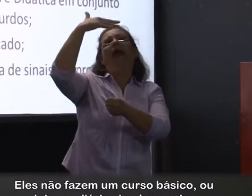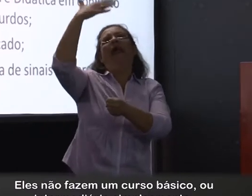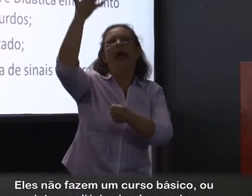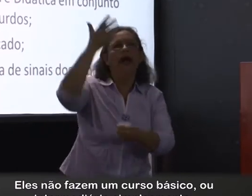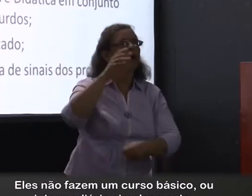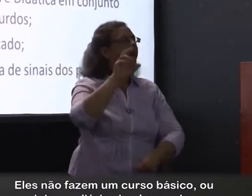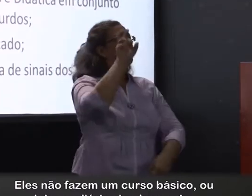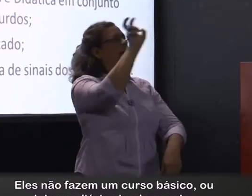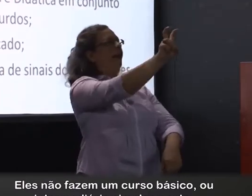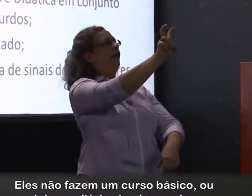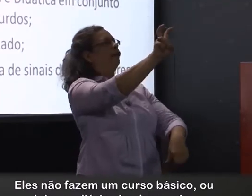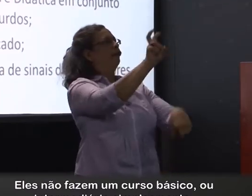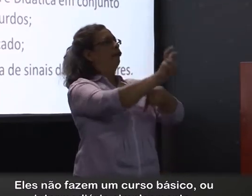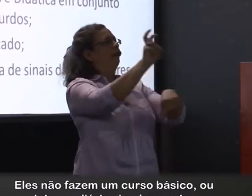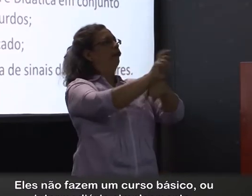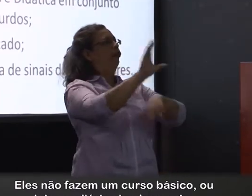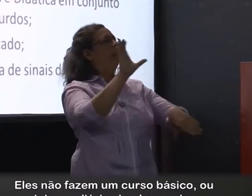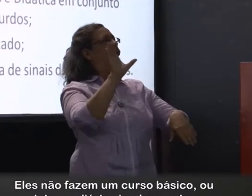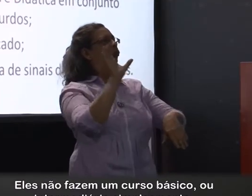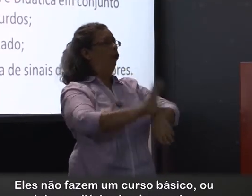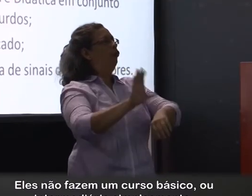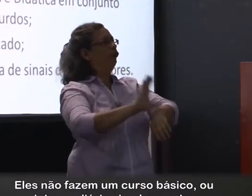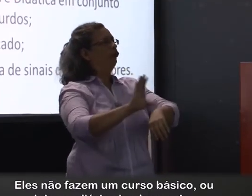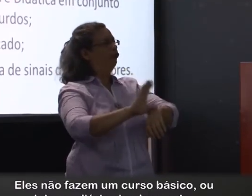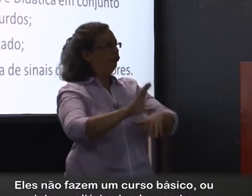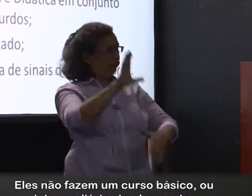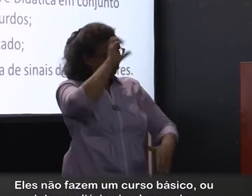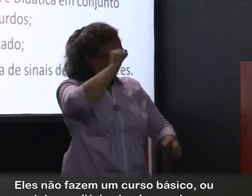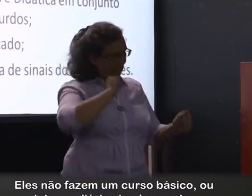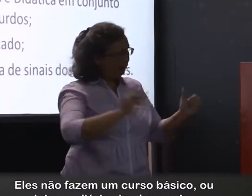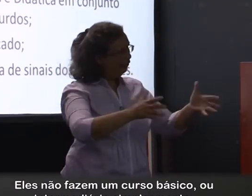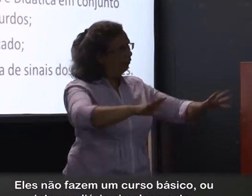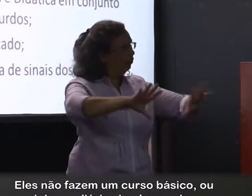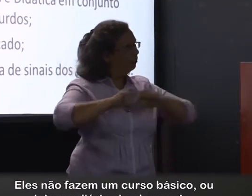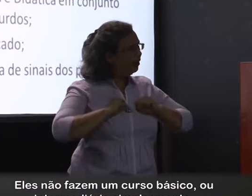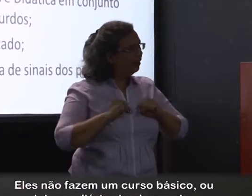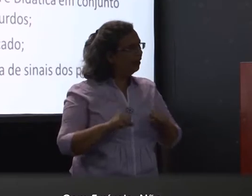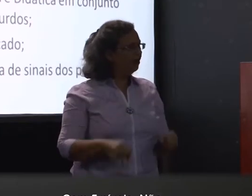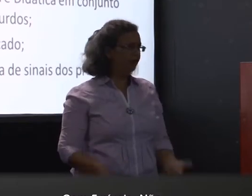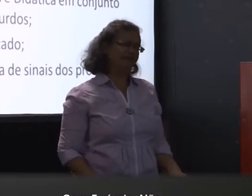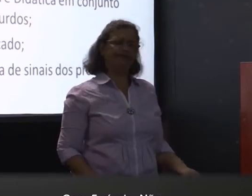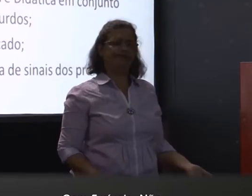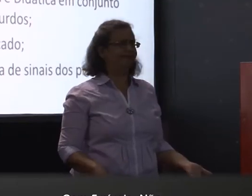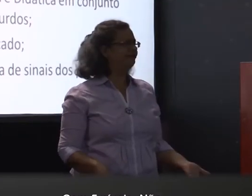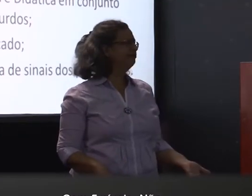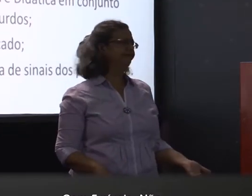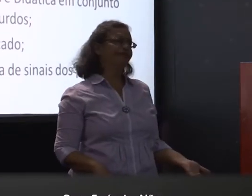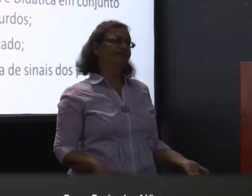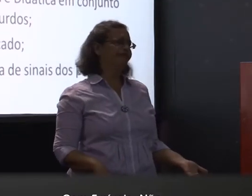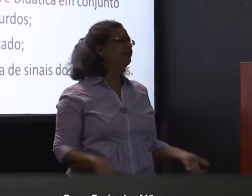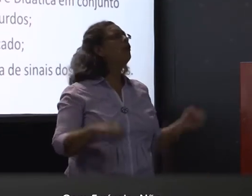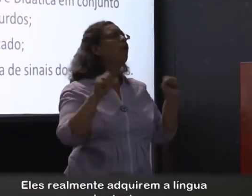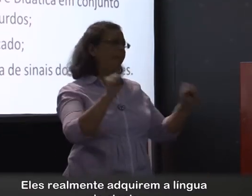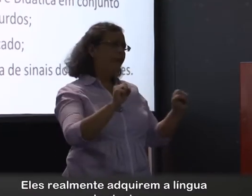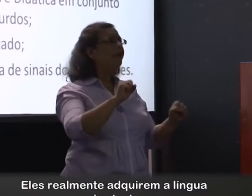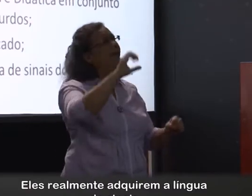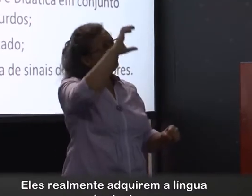fazem um curso básico ou intermediário simplesmente, com 5 níveis. Não, eles